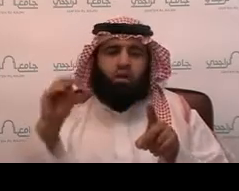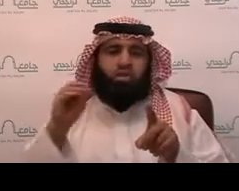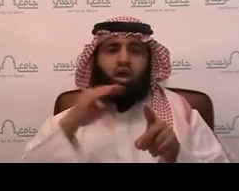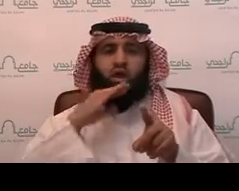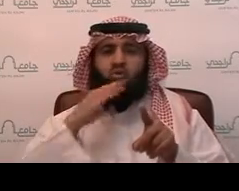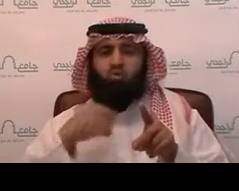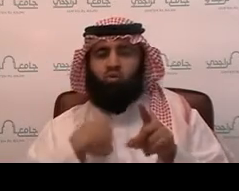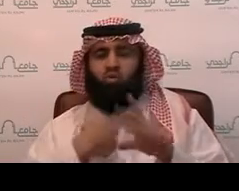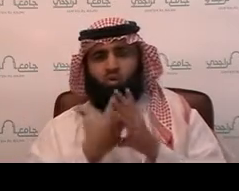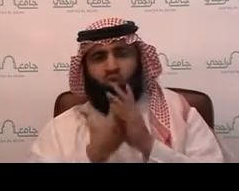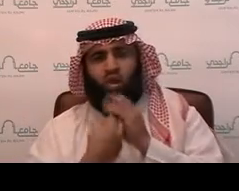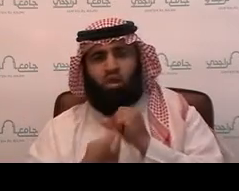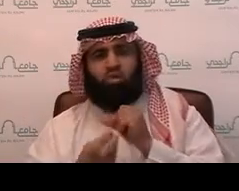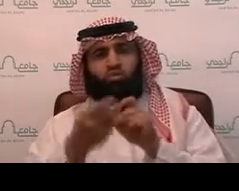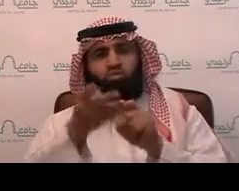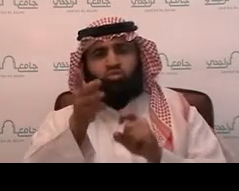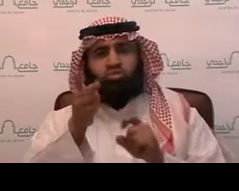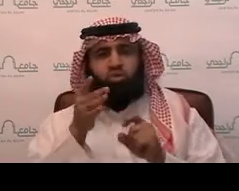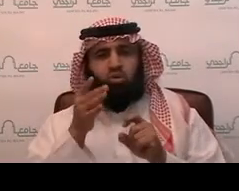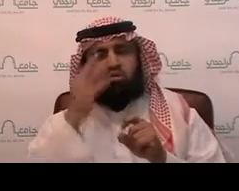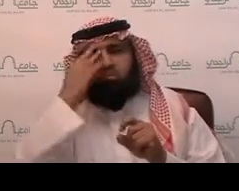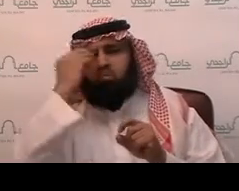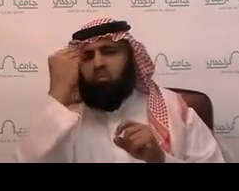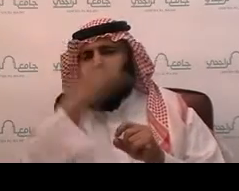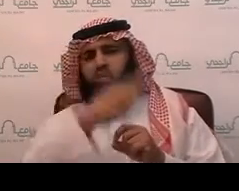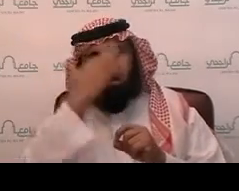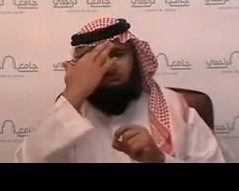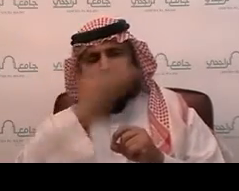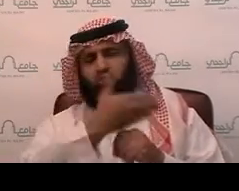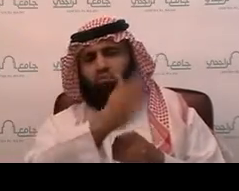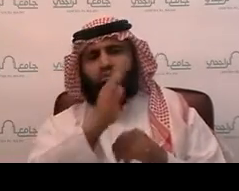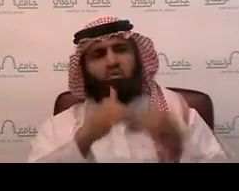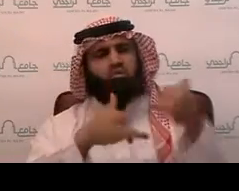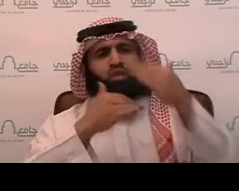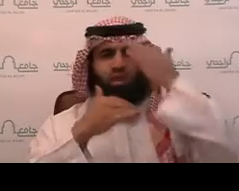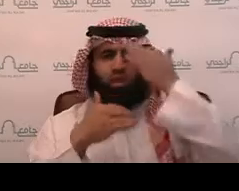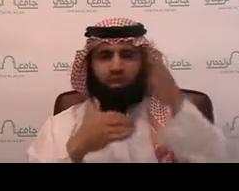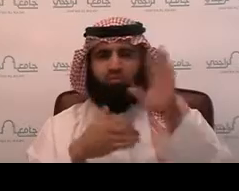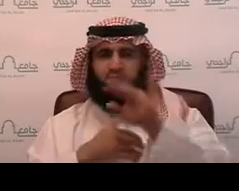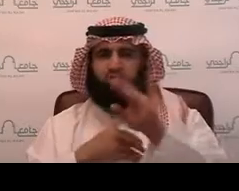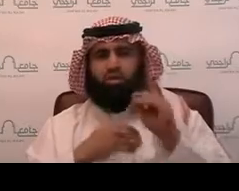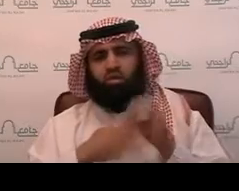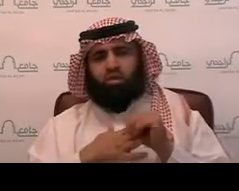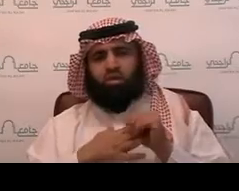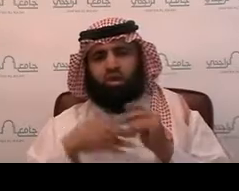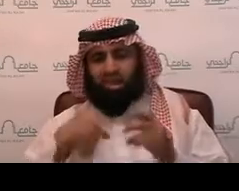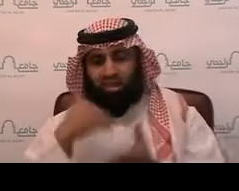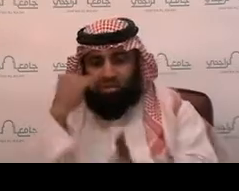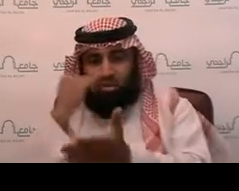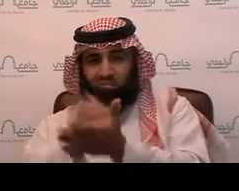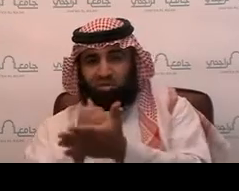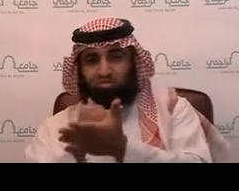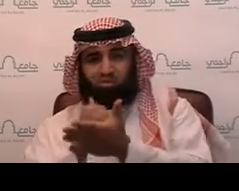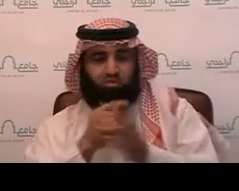يترك الرجل زوجته أو ابنته أو أخته أو موليته تخرج بدون ولي لها،